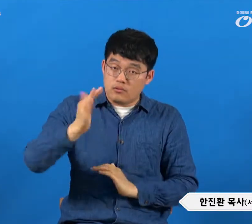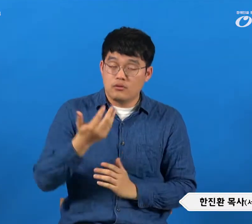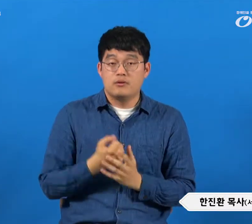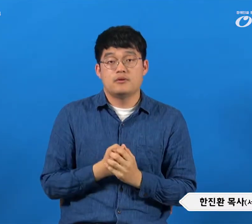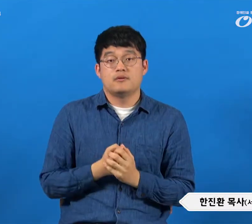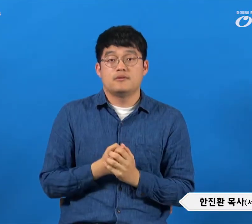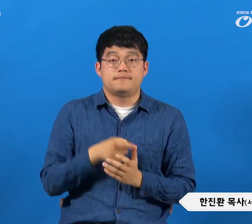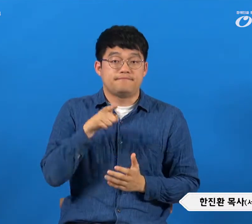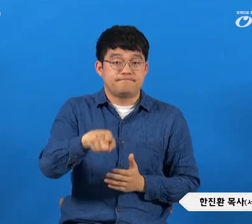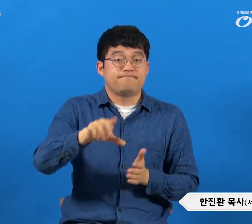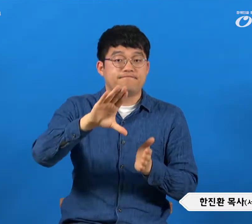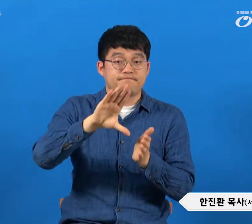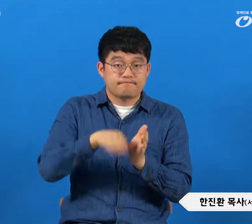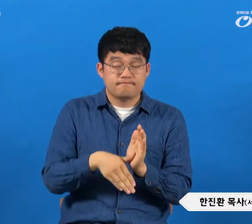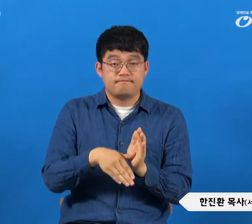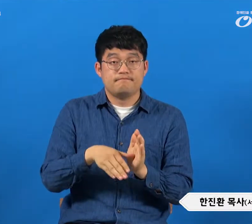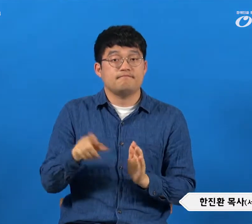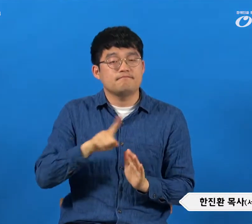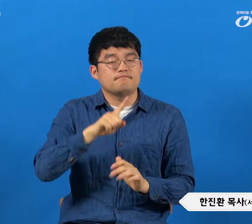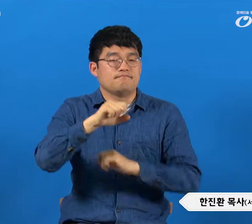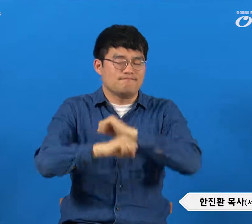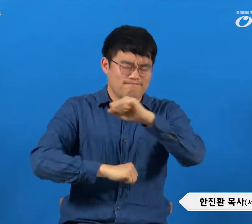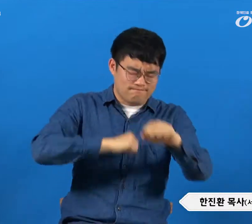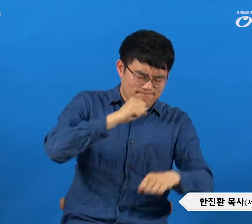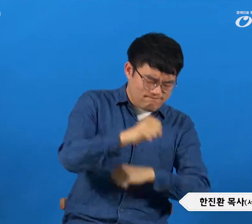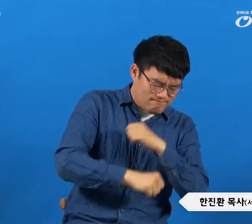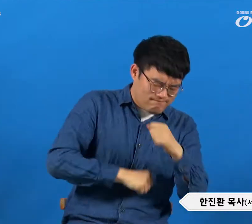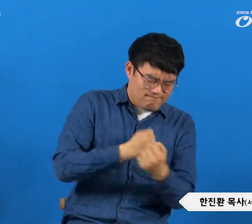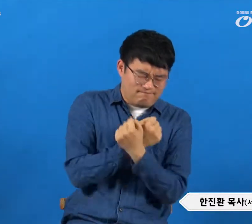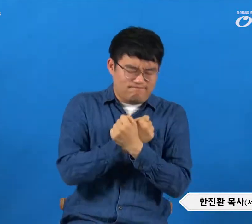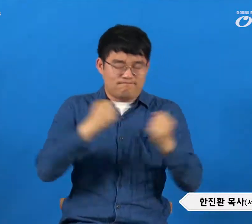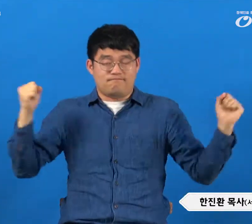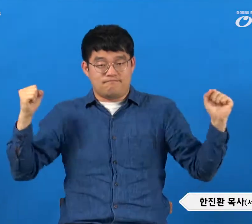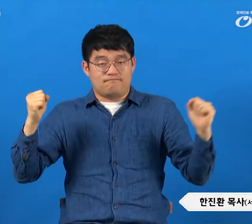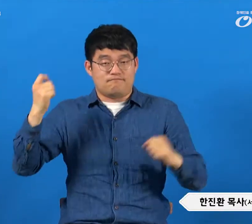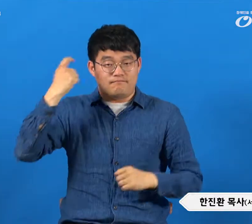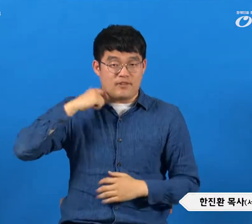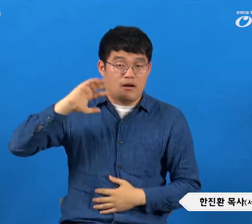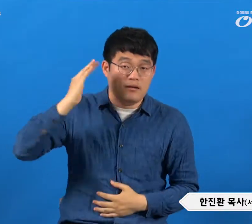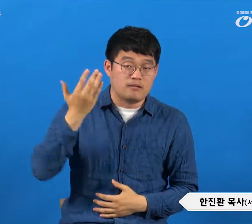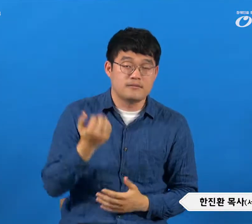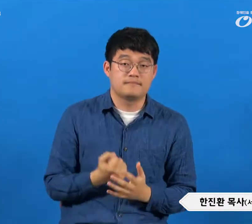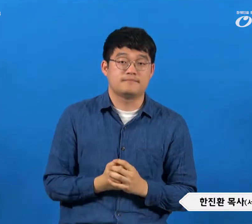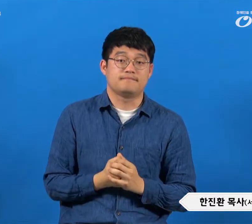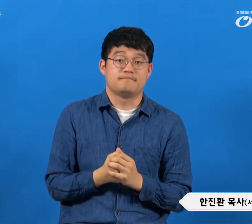사라지고, 그때의 그 자유와 해방감은 말로 다 할 수가 없습니다.